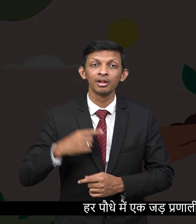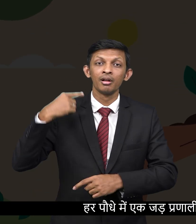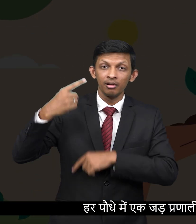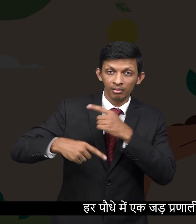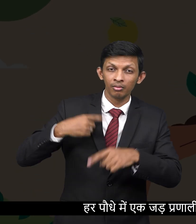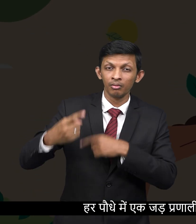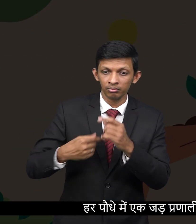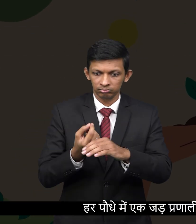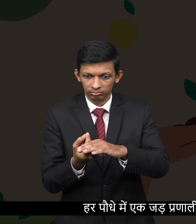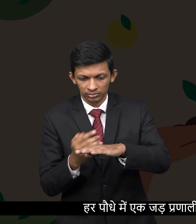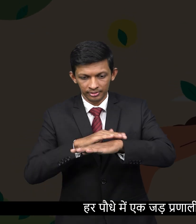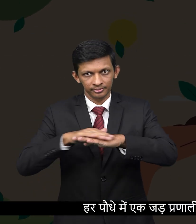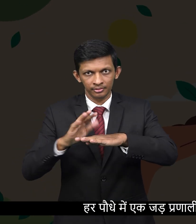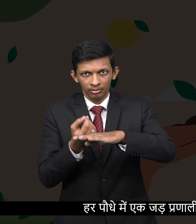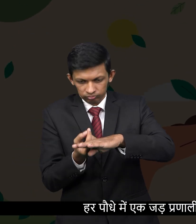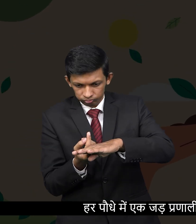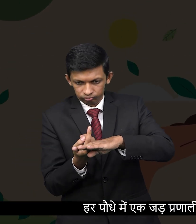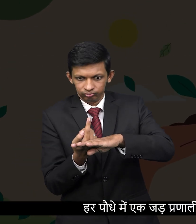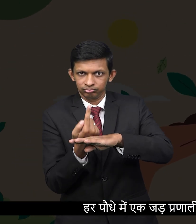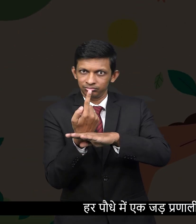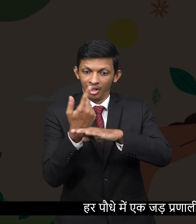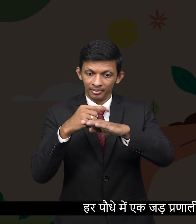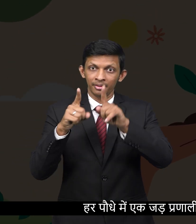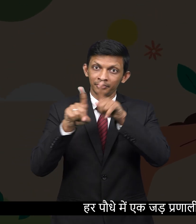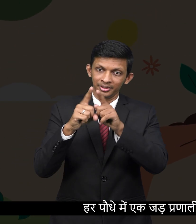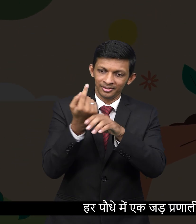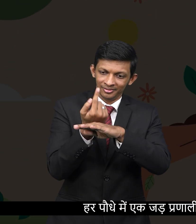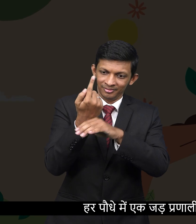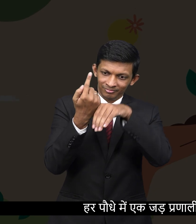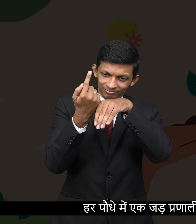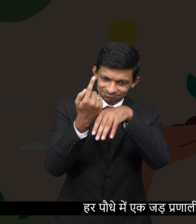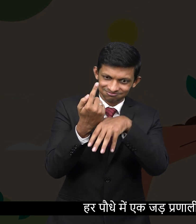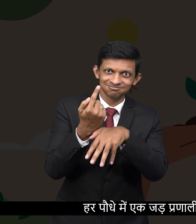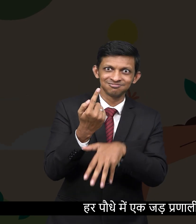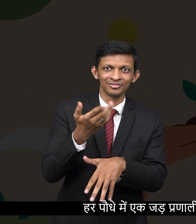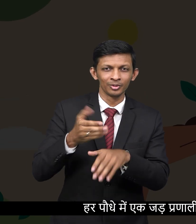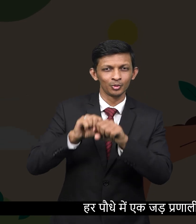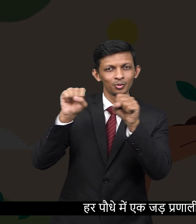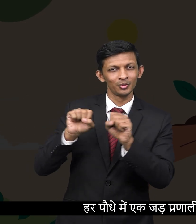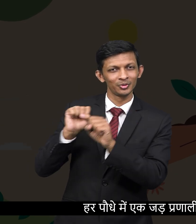हर पौधे में एक जड़ प्रणाली और एक प्ररोह प्रणाली होती है।